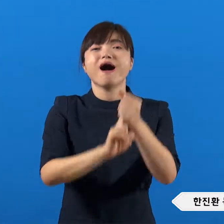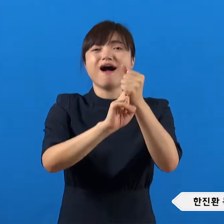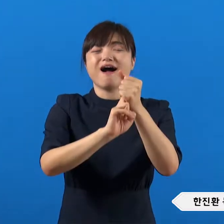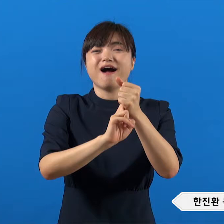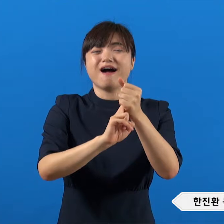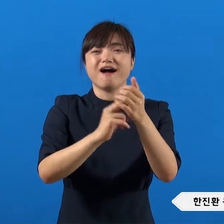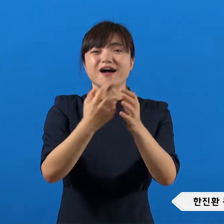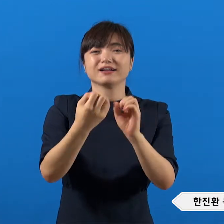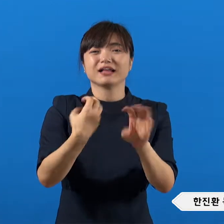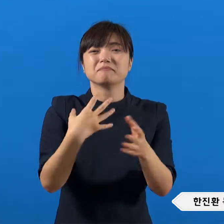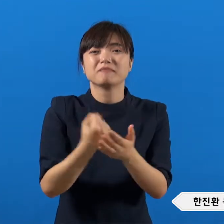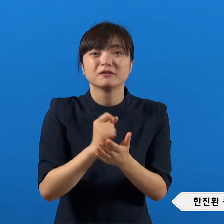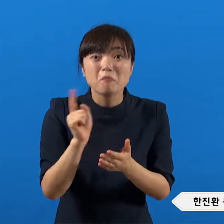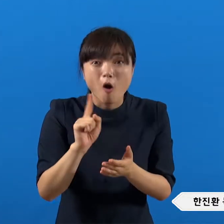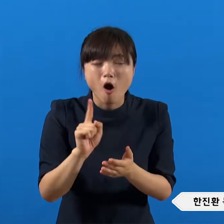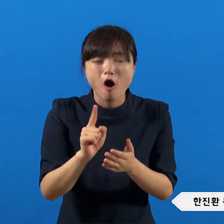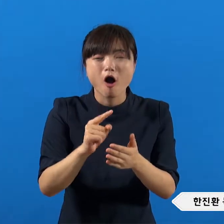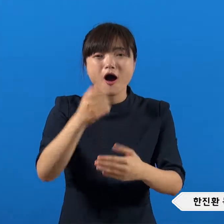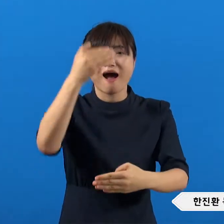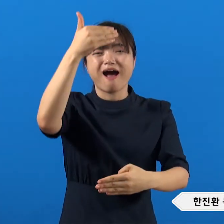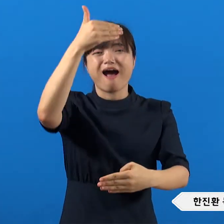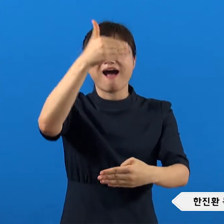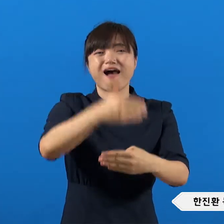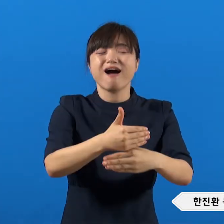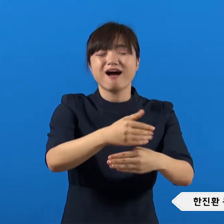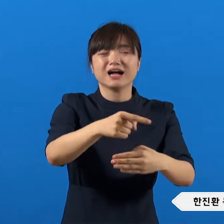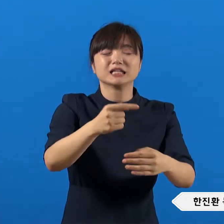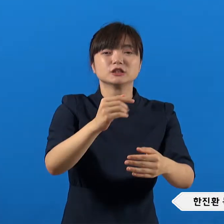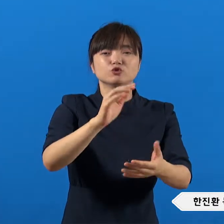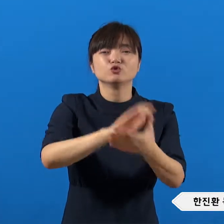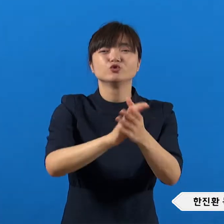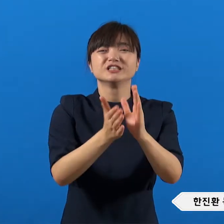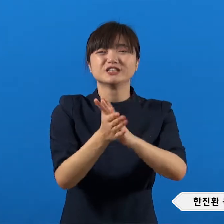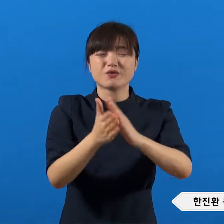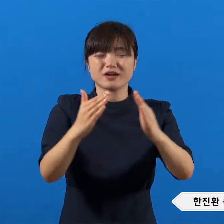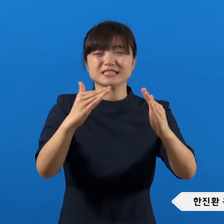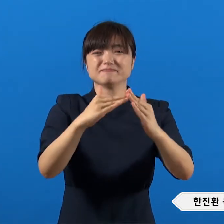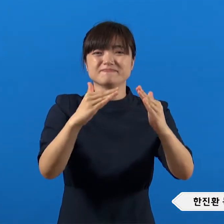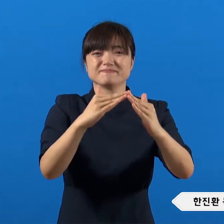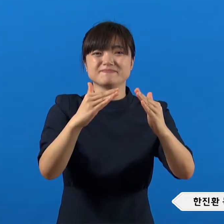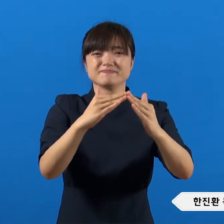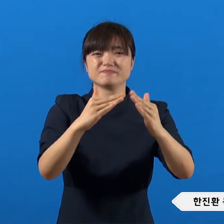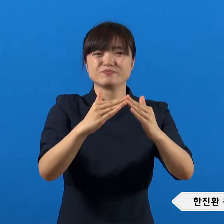유치원 건물을 얻게 되었습니다. 아까 그게 이제 유치원 건물인데,